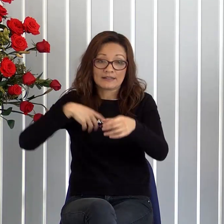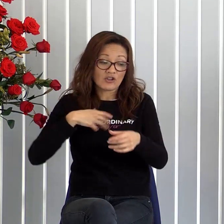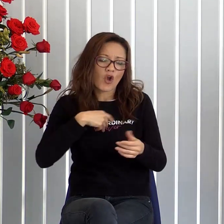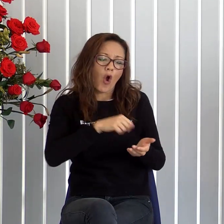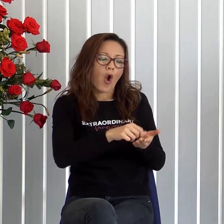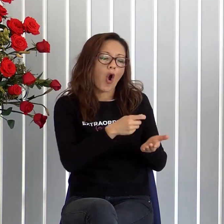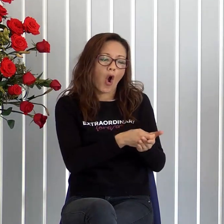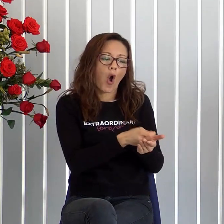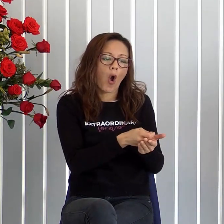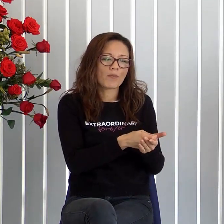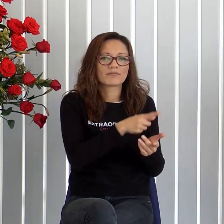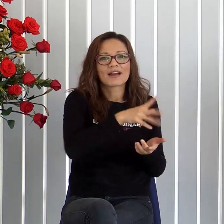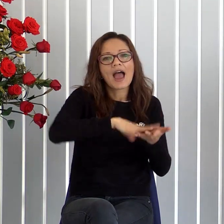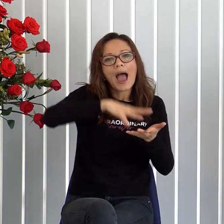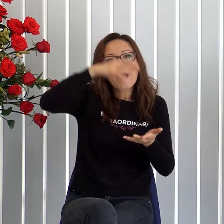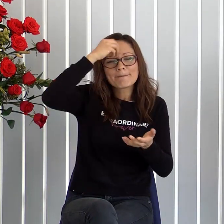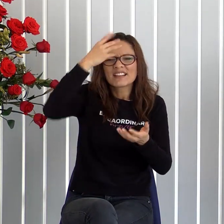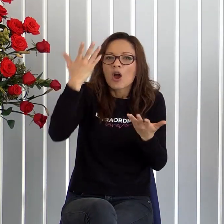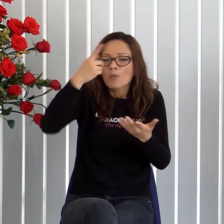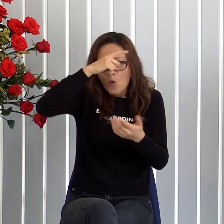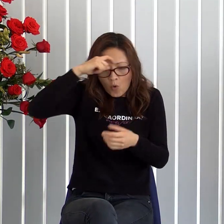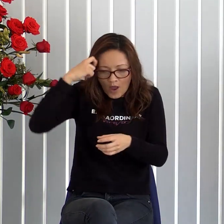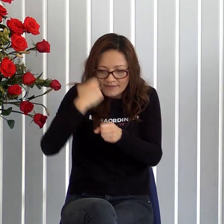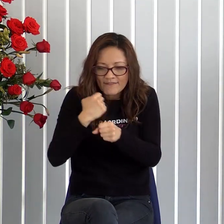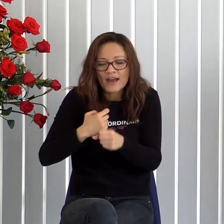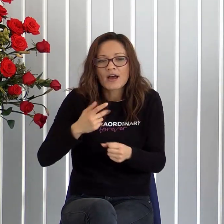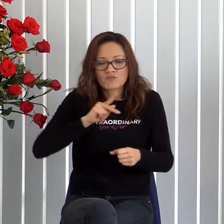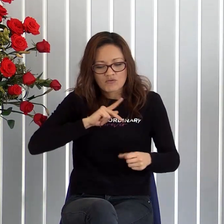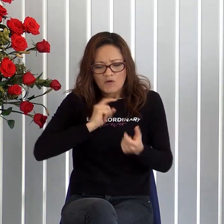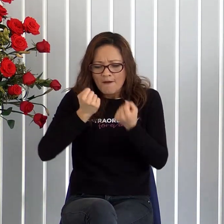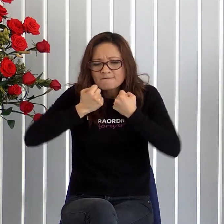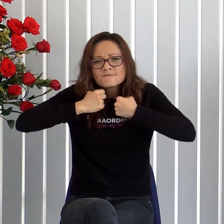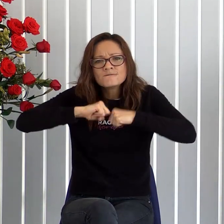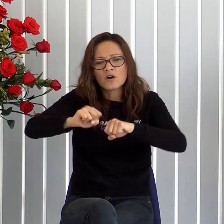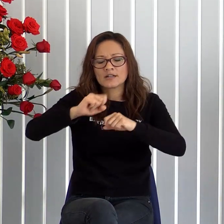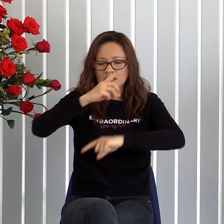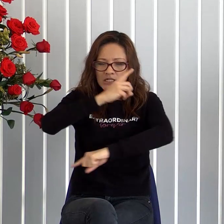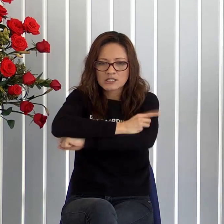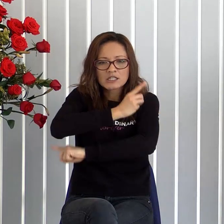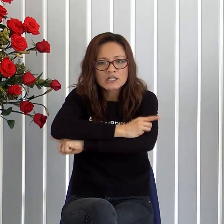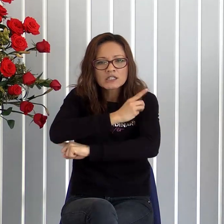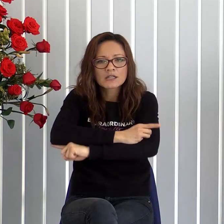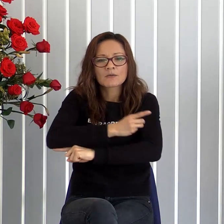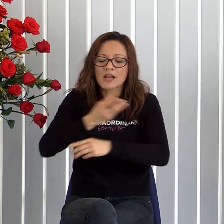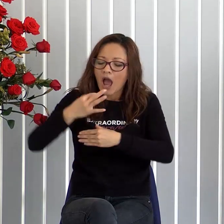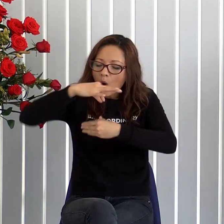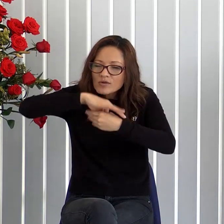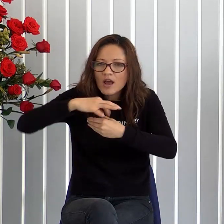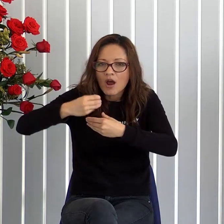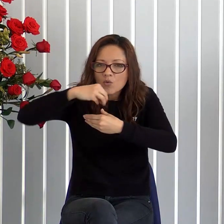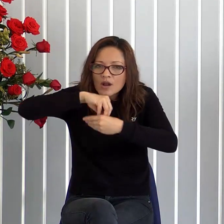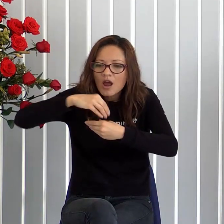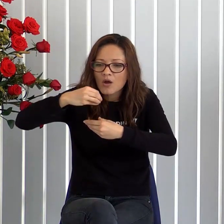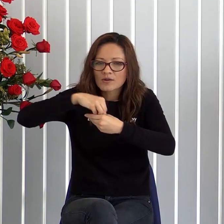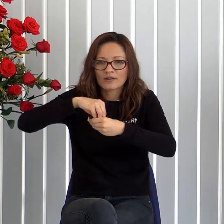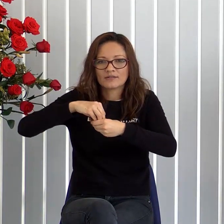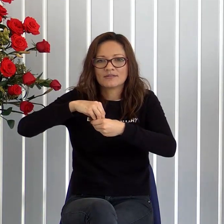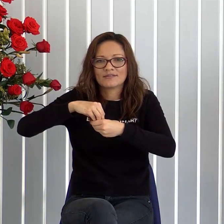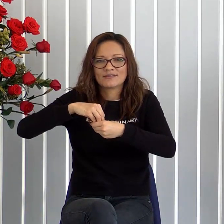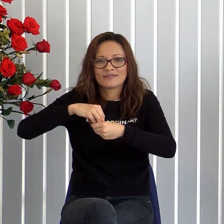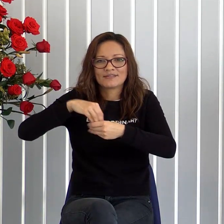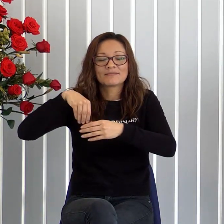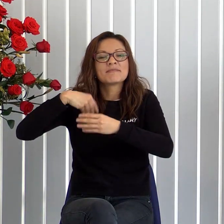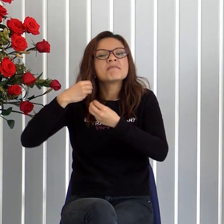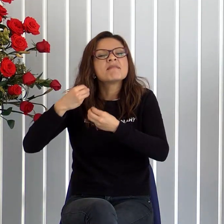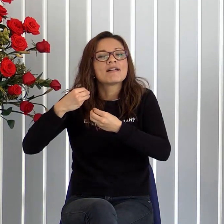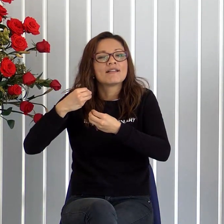aprenda a ganar el dinero, a trabajar, a esforzarse, a tener disciplina, a ahorrar, a invertir. ¿Para